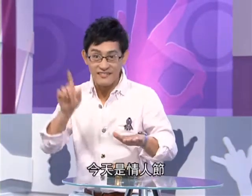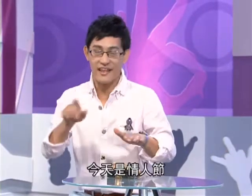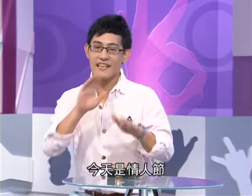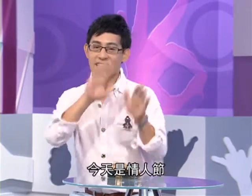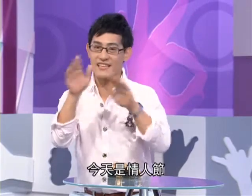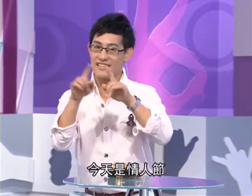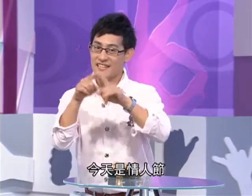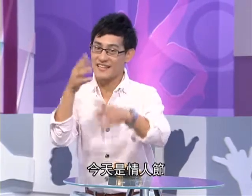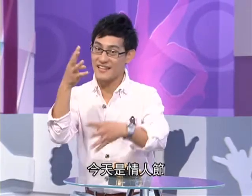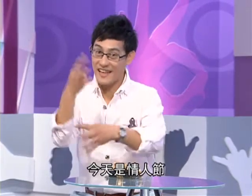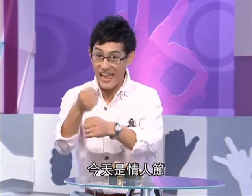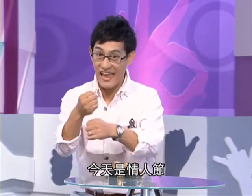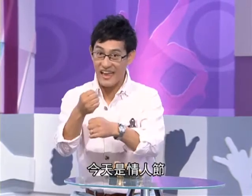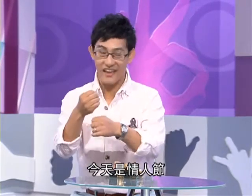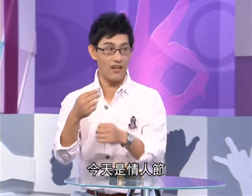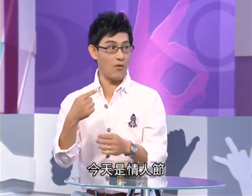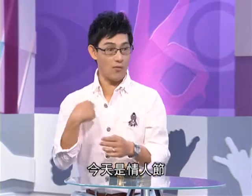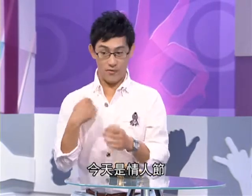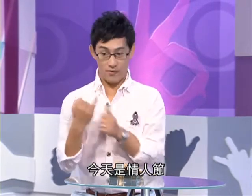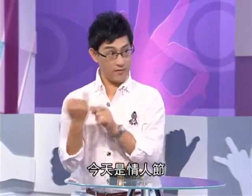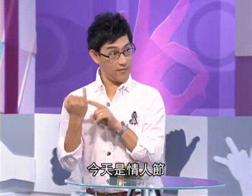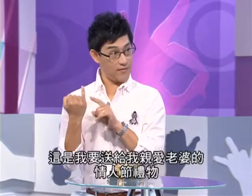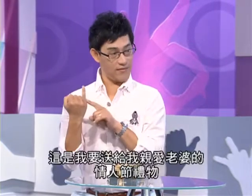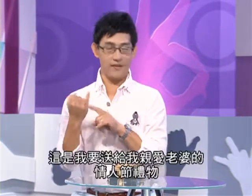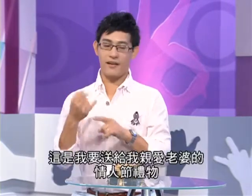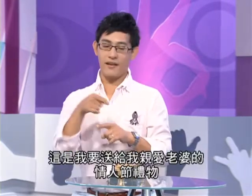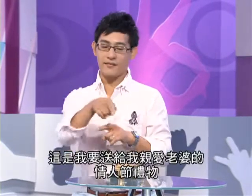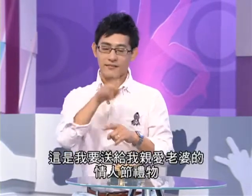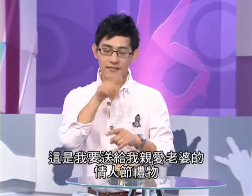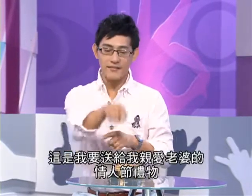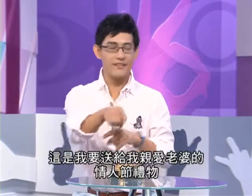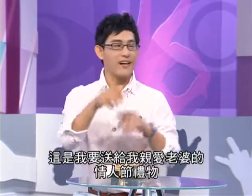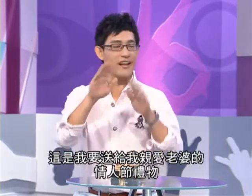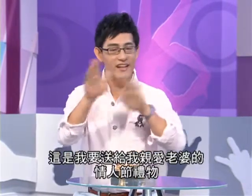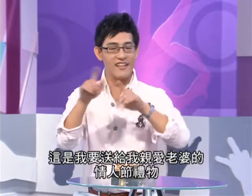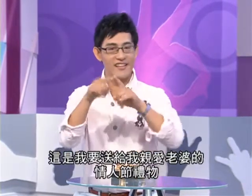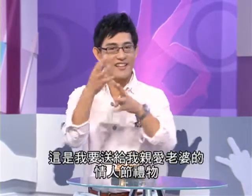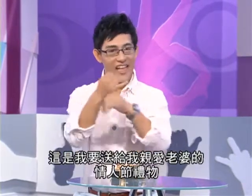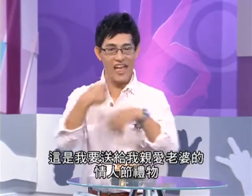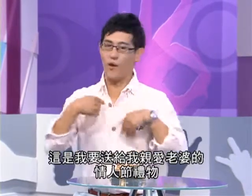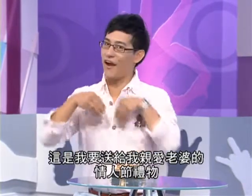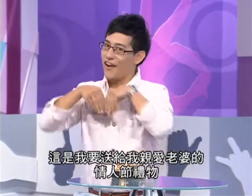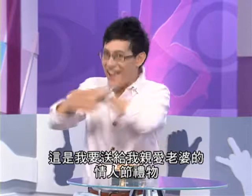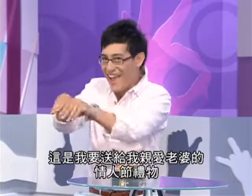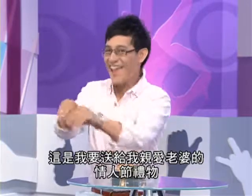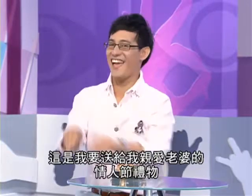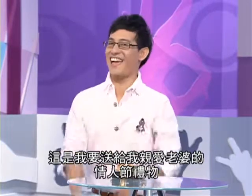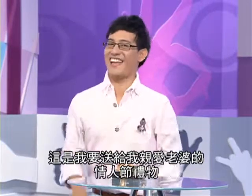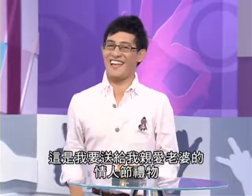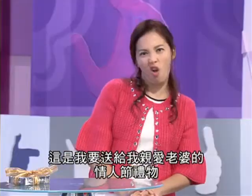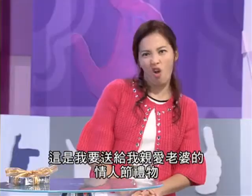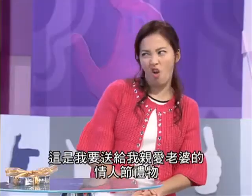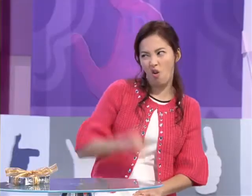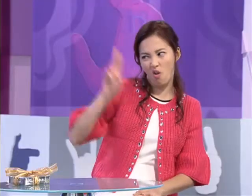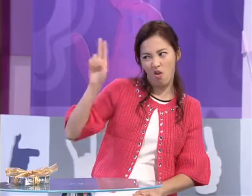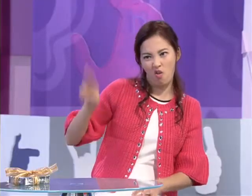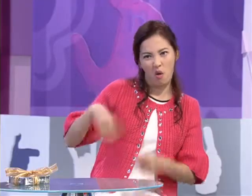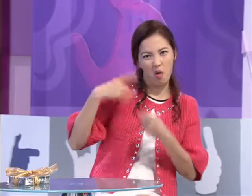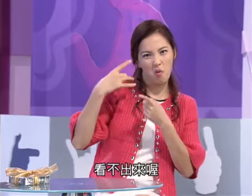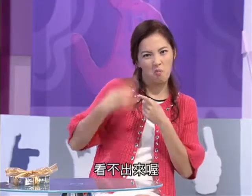呢，是情人节，这是我要送给我亲爱老婆的情人节礼物。 哦，看不出